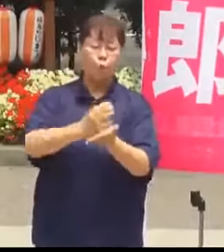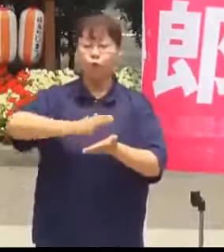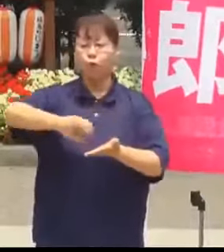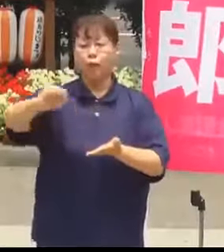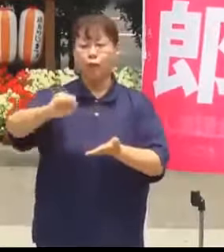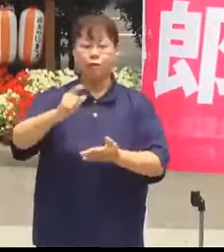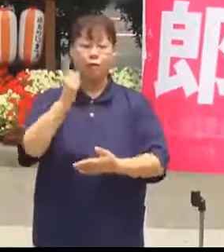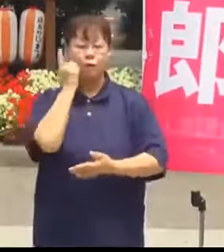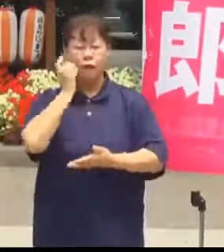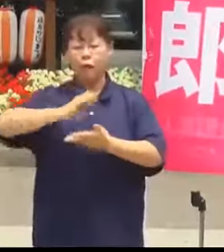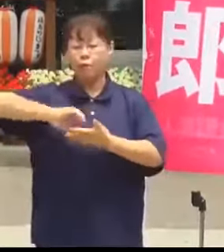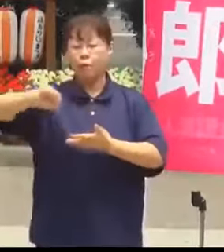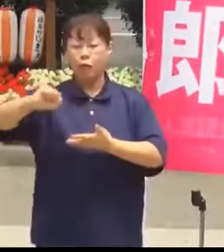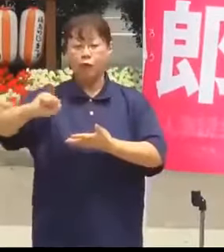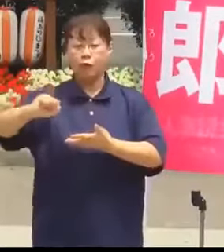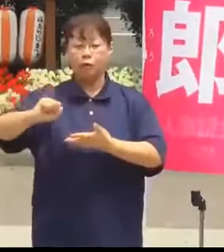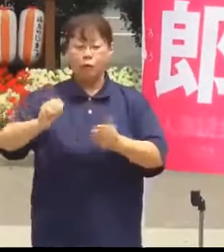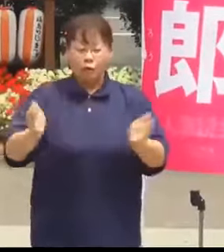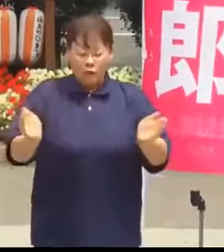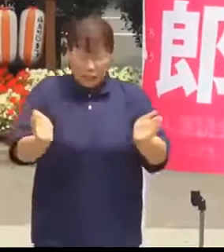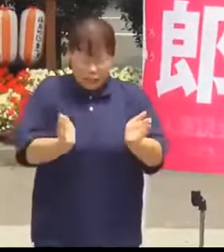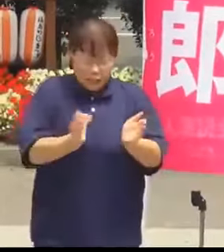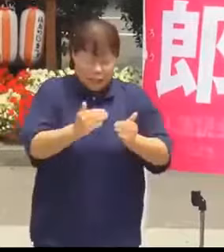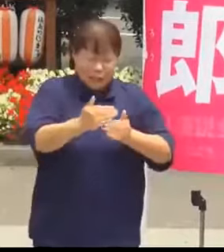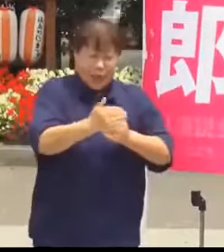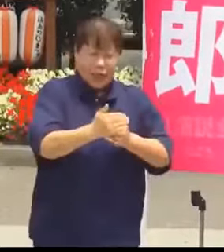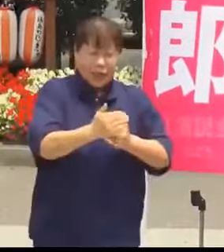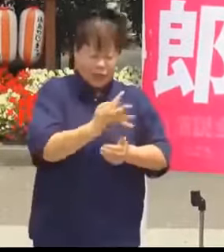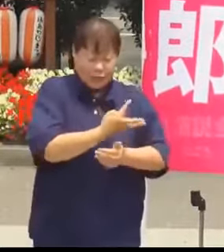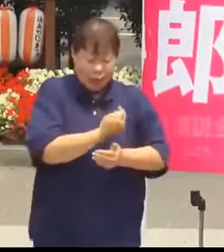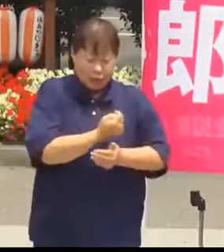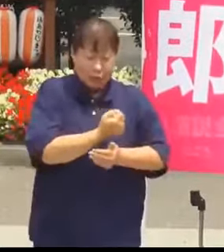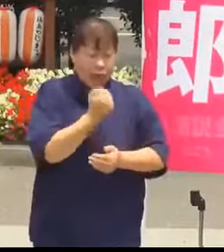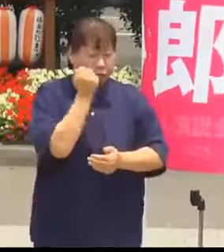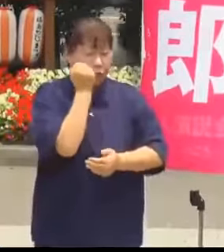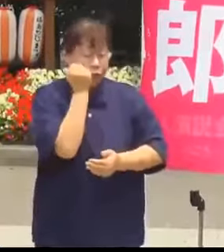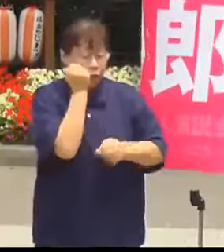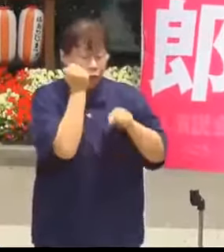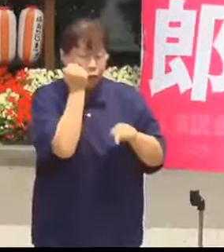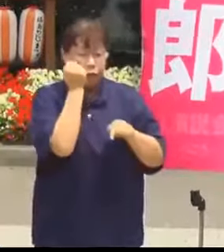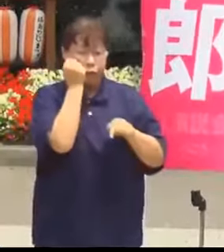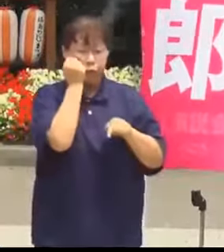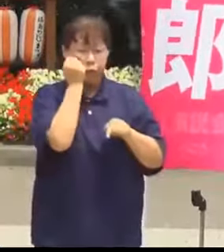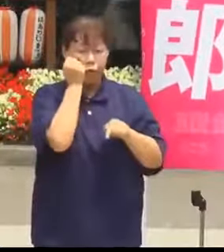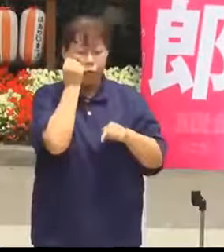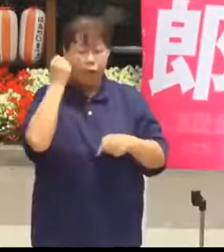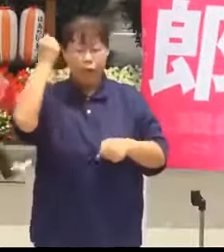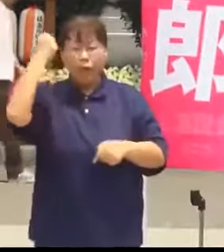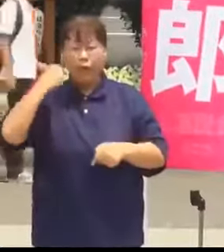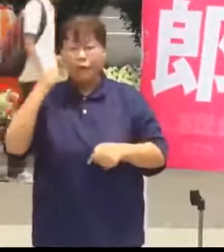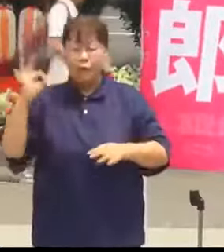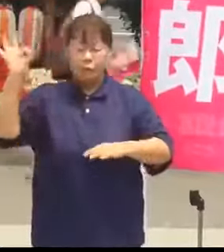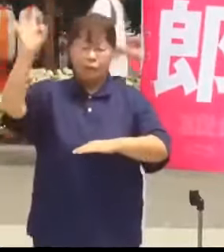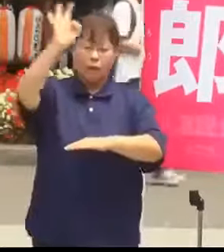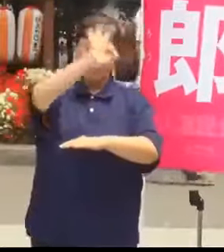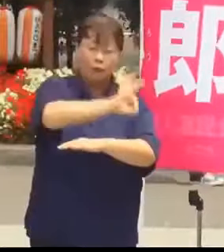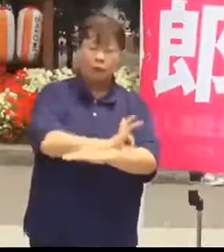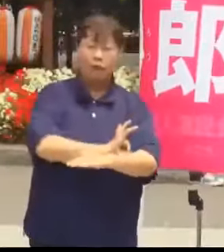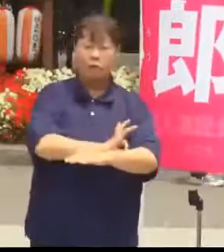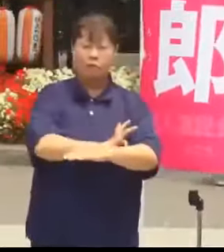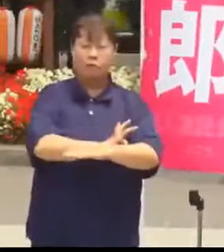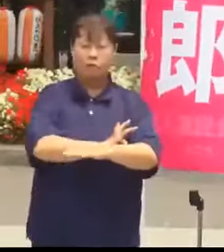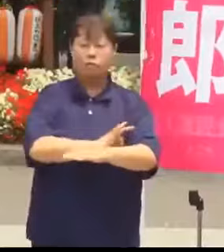小さな部屋た古部愛にしてそこに押し込むぬ朝早くから深夜まで労働させられる